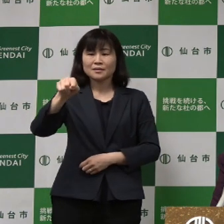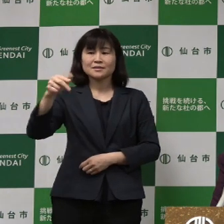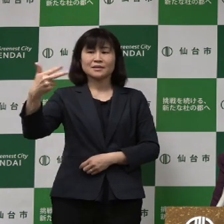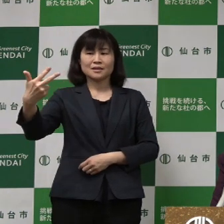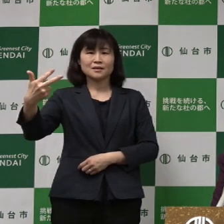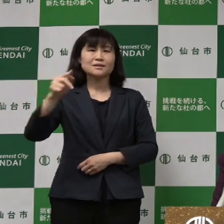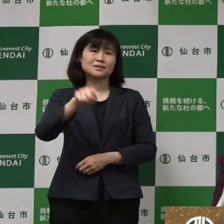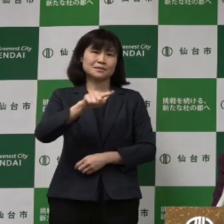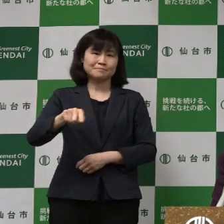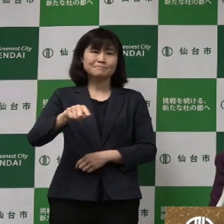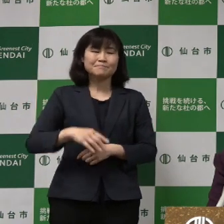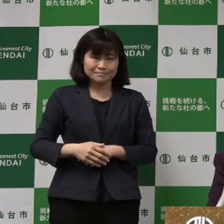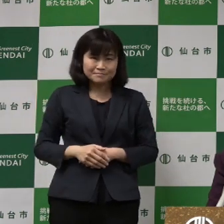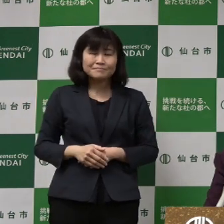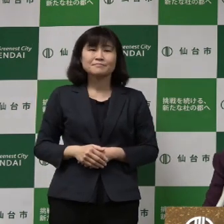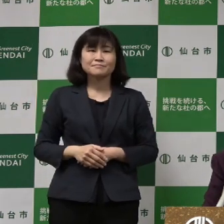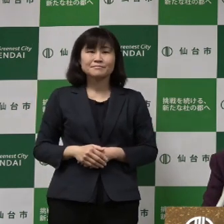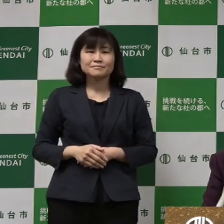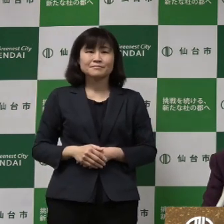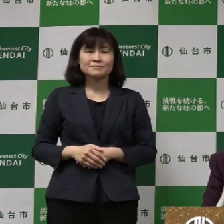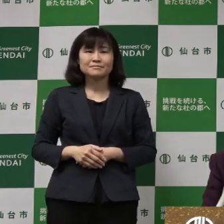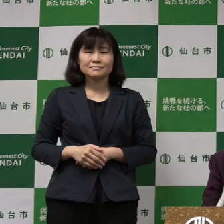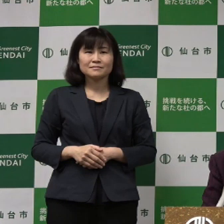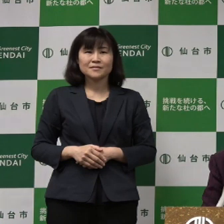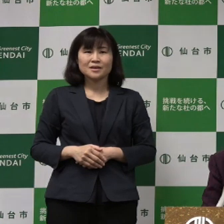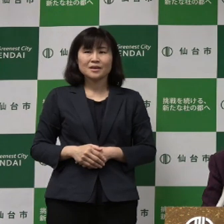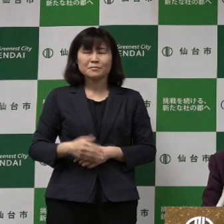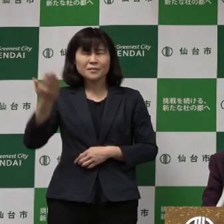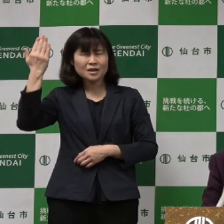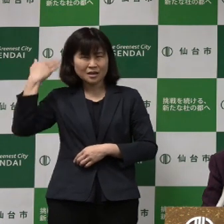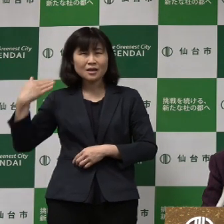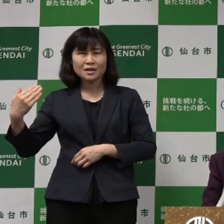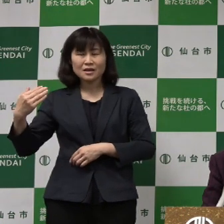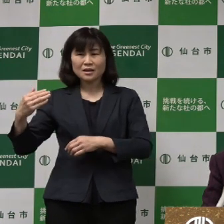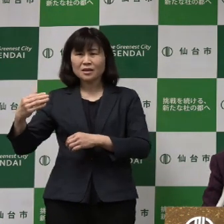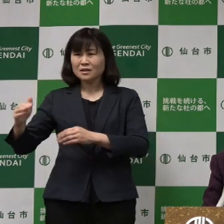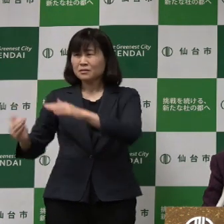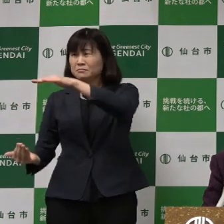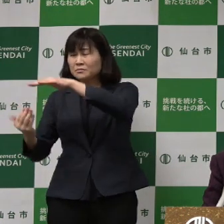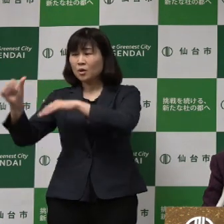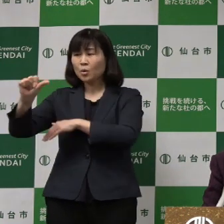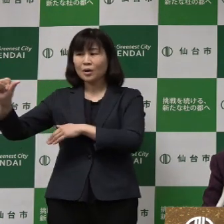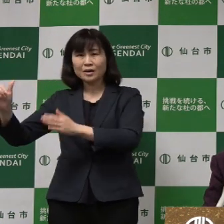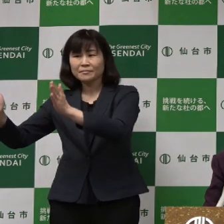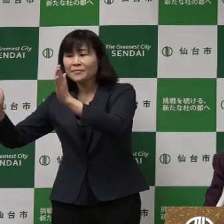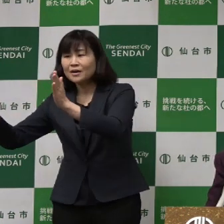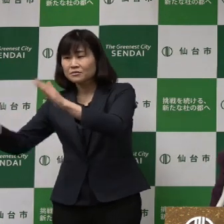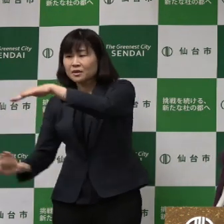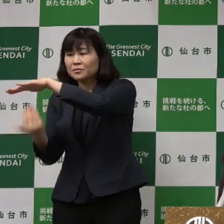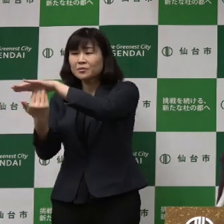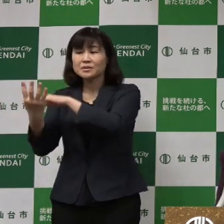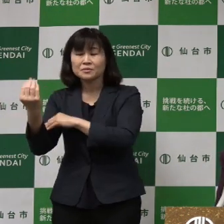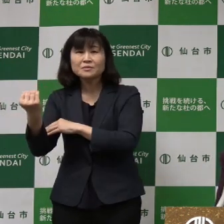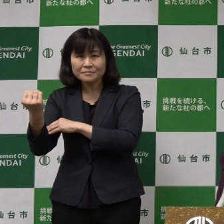313.7 人でございます。で、いわゆる第5波の際の最高値ご覧いただきたいと思うん